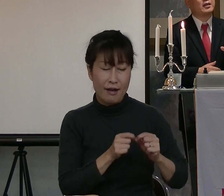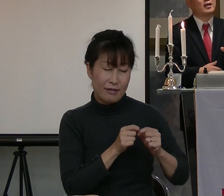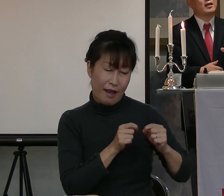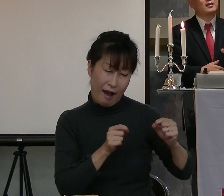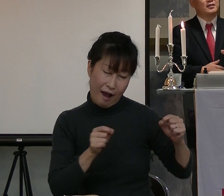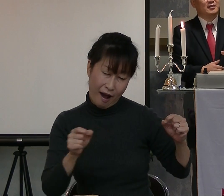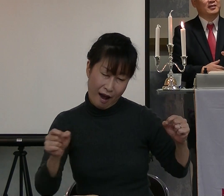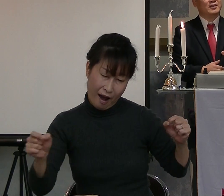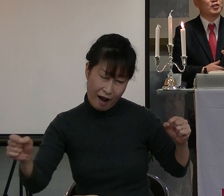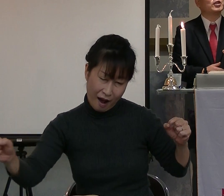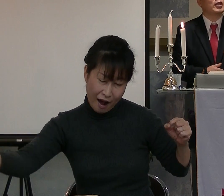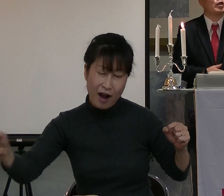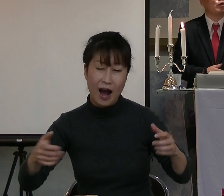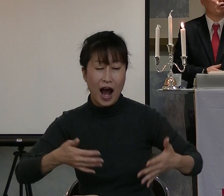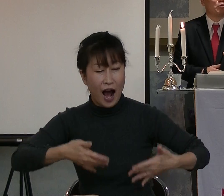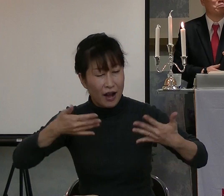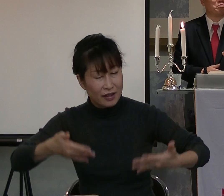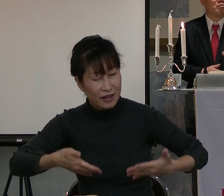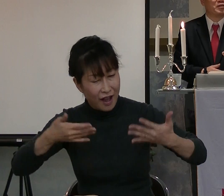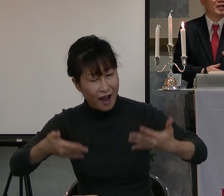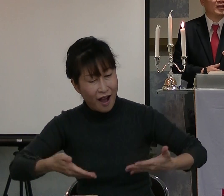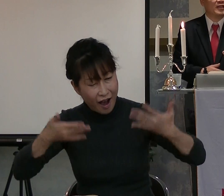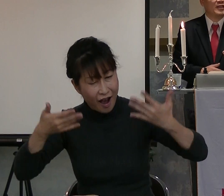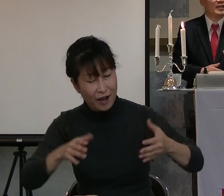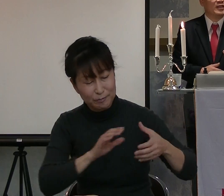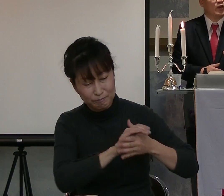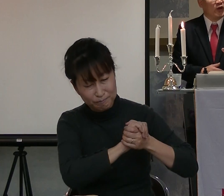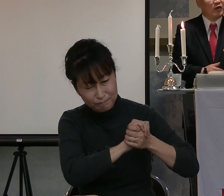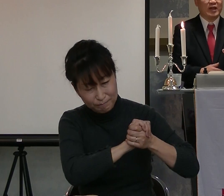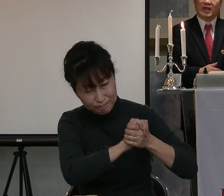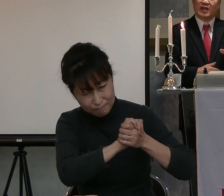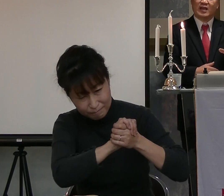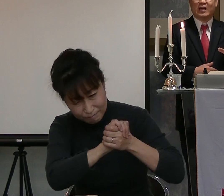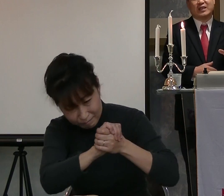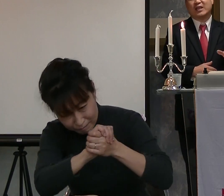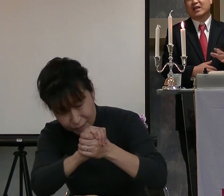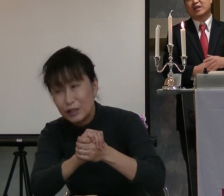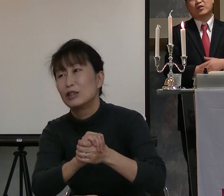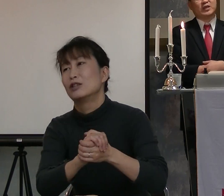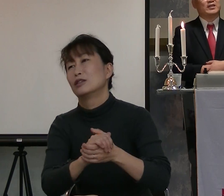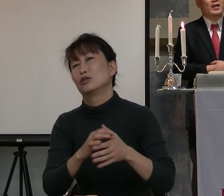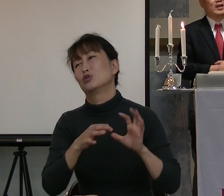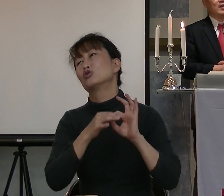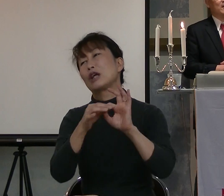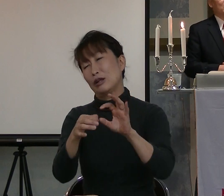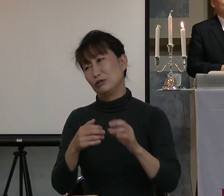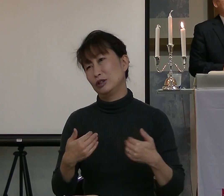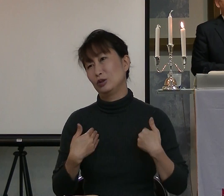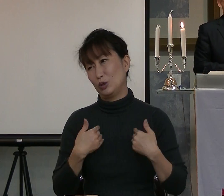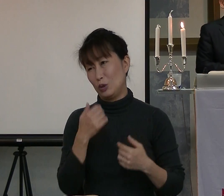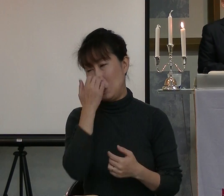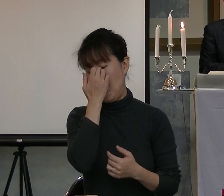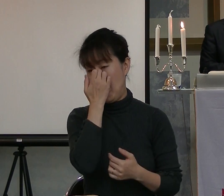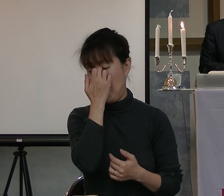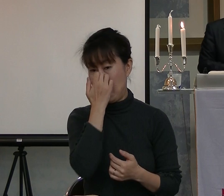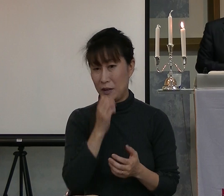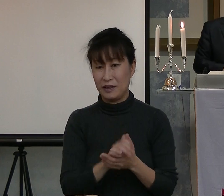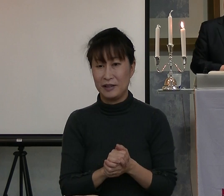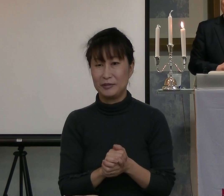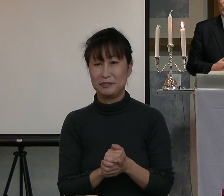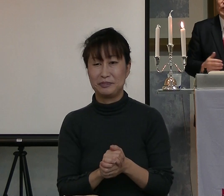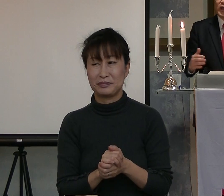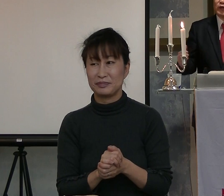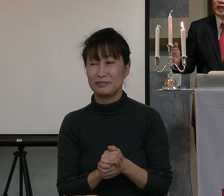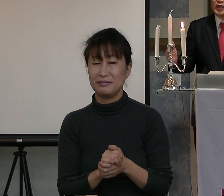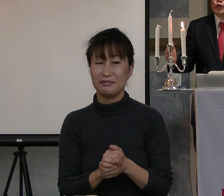温かく続けること、これは温かい人ですね。谷兄弟